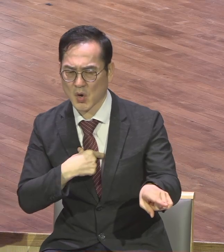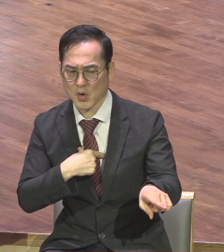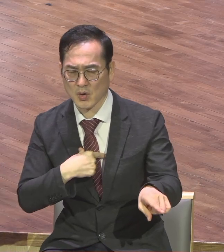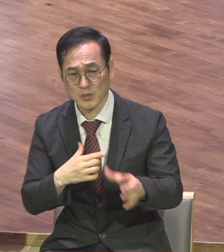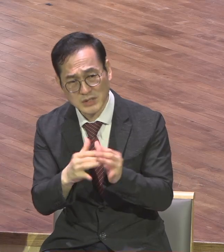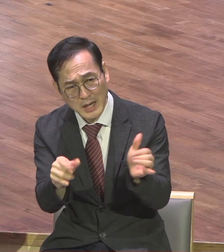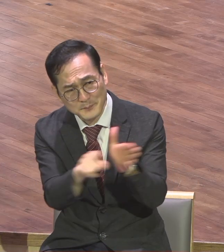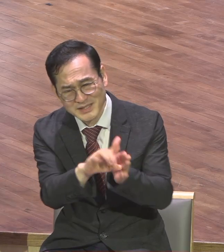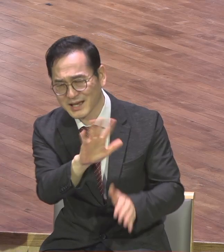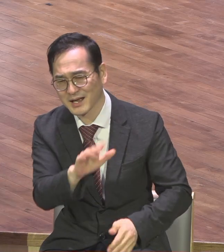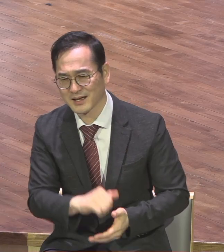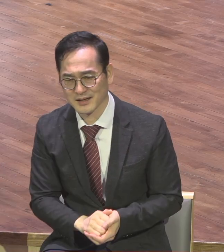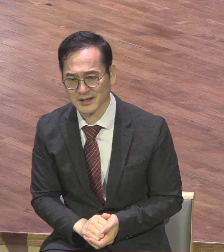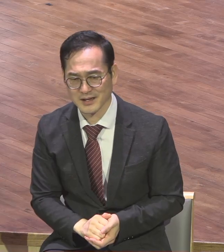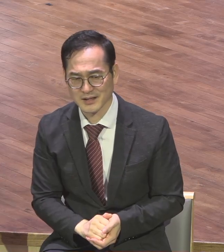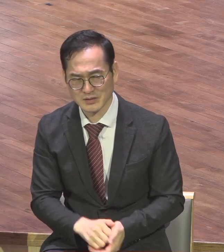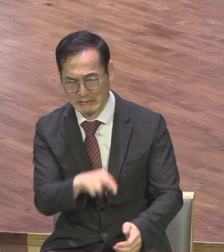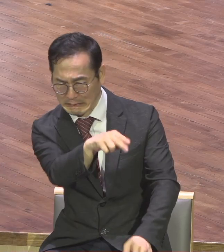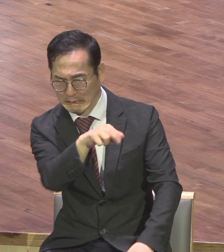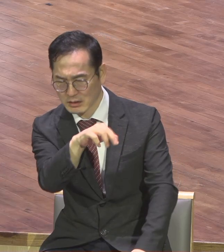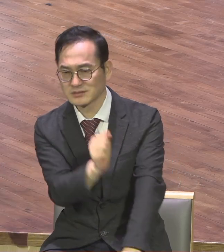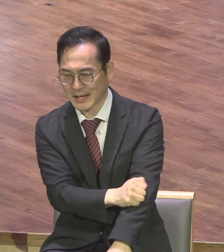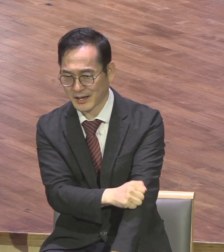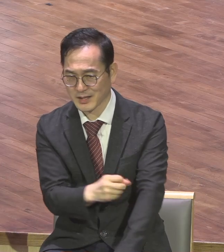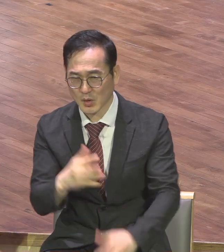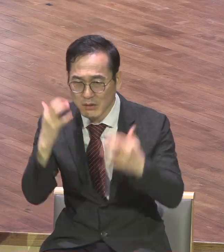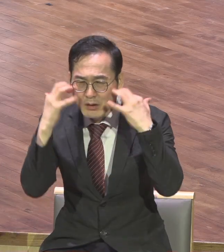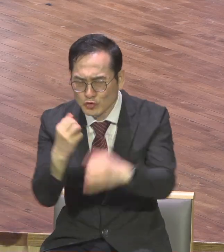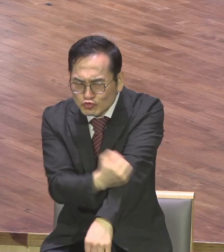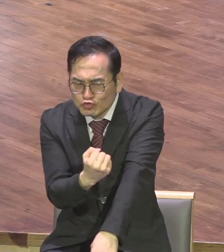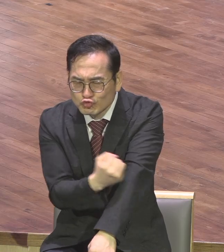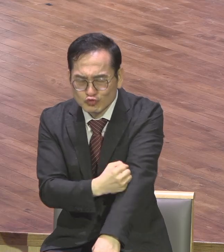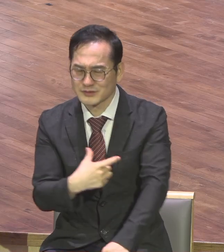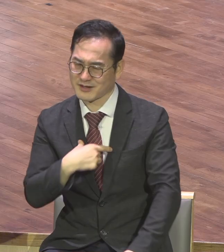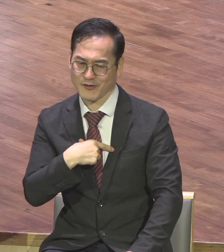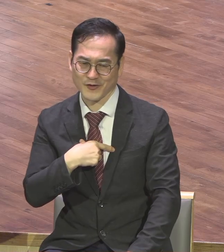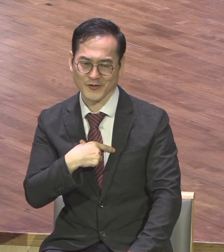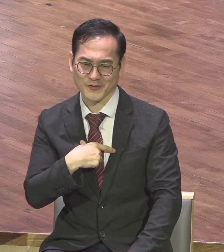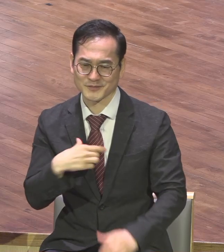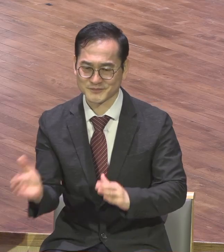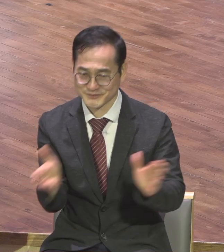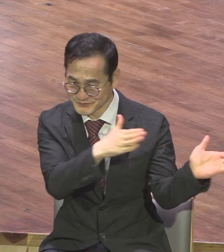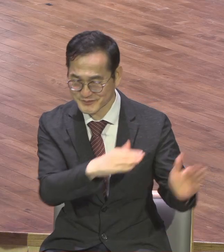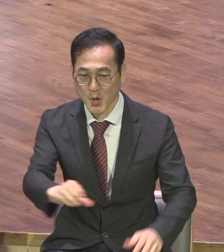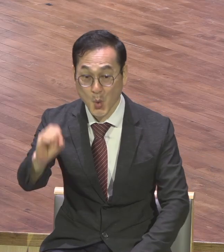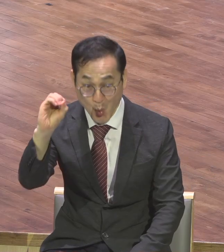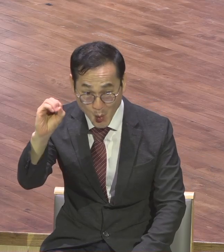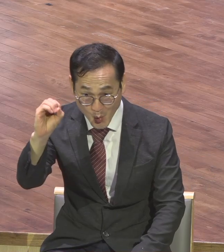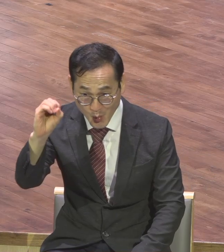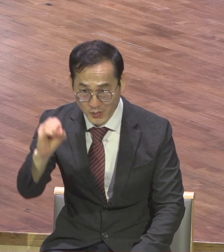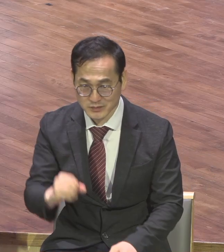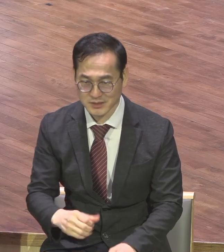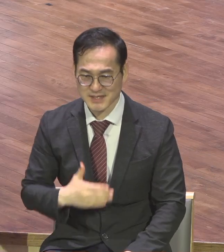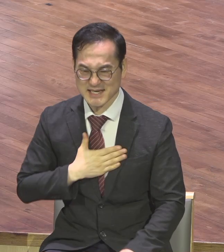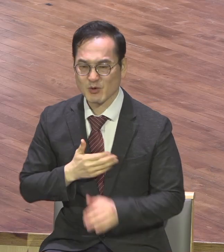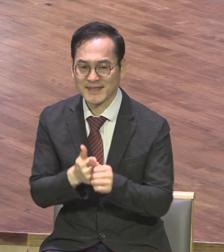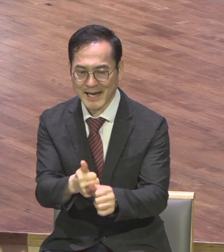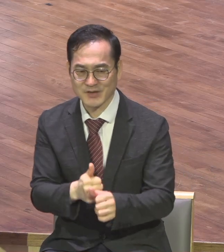믿는다. 비관적이다. 땀 흘리는 거 싫어한다. 마지막 O형입니다. O형,